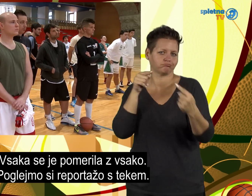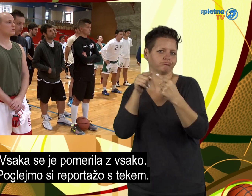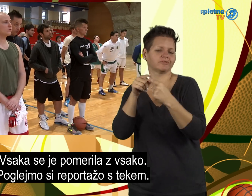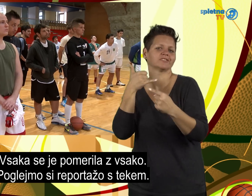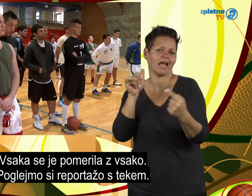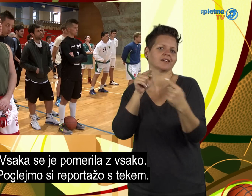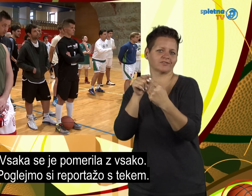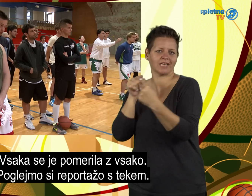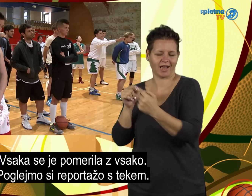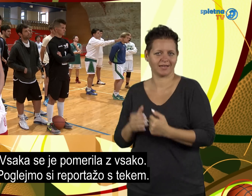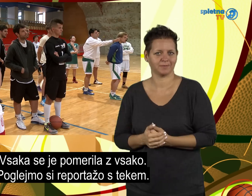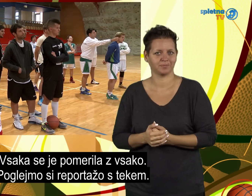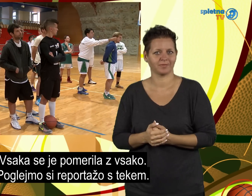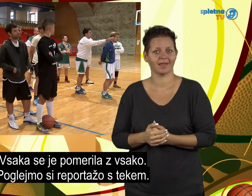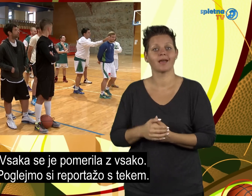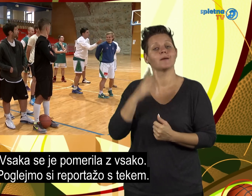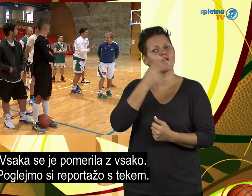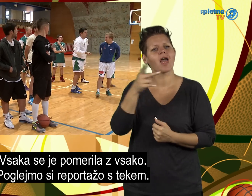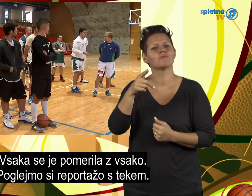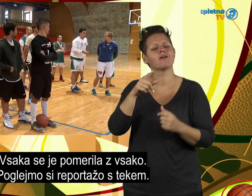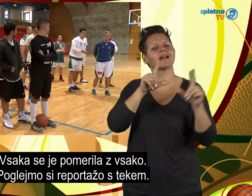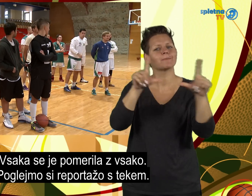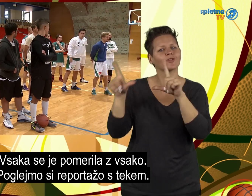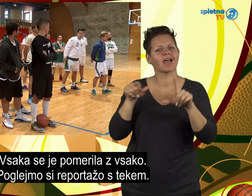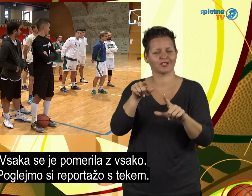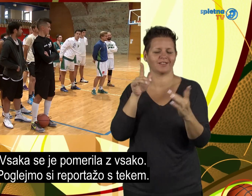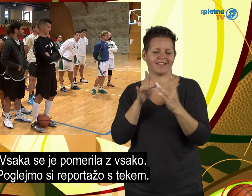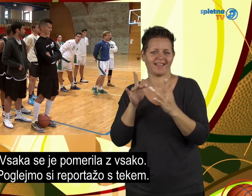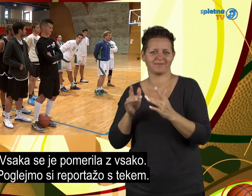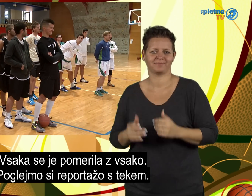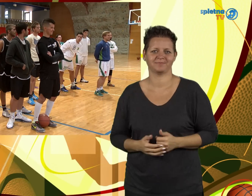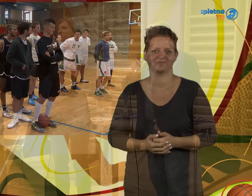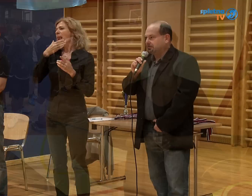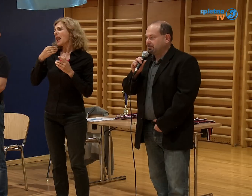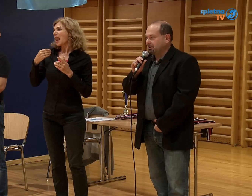Vsaka se je pomerila z vsako. Poglejmo si reportažo s tekem.